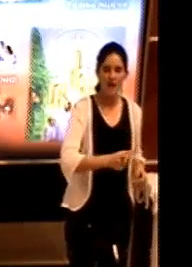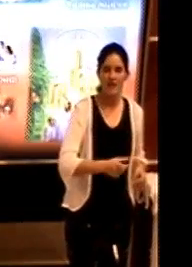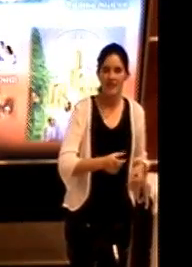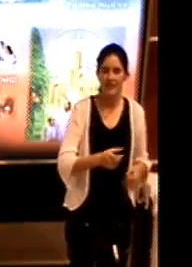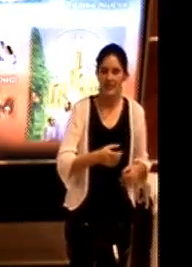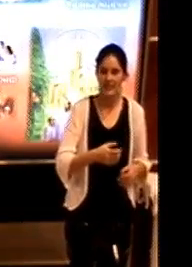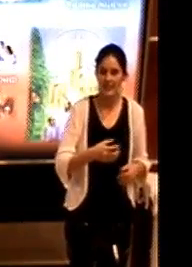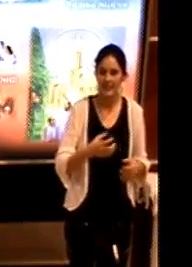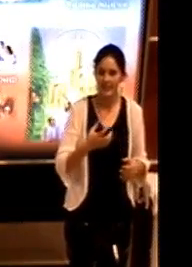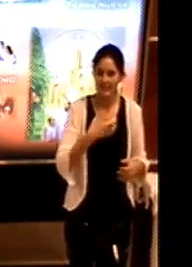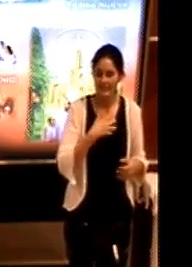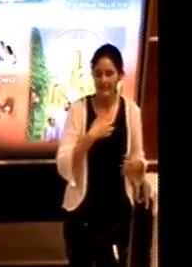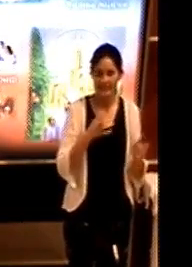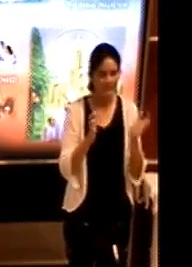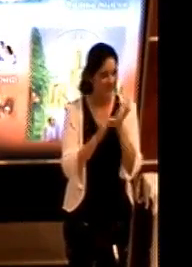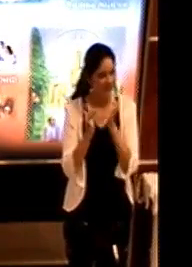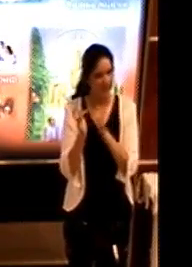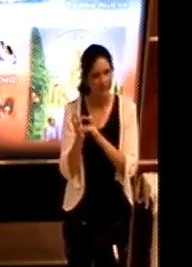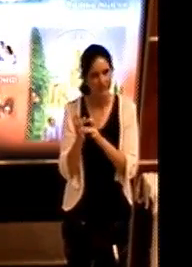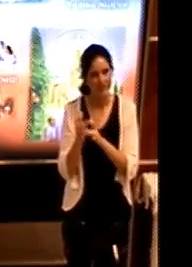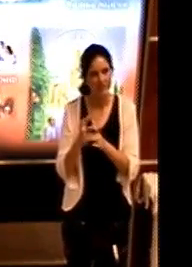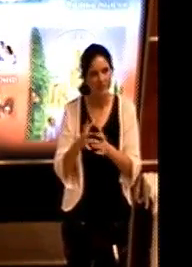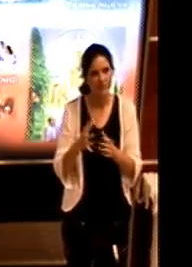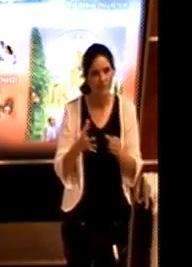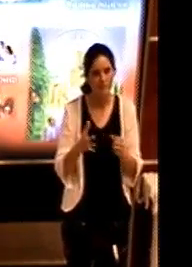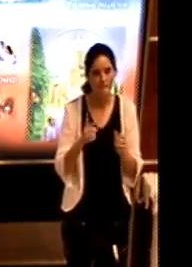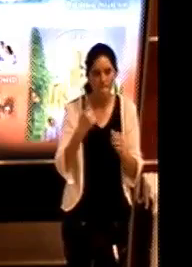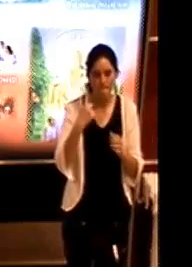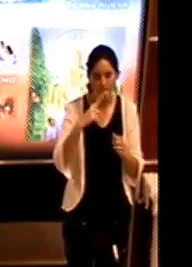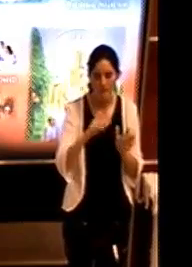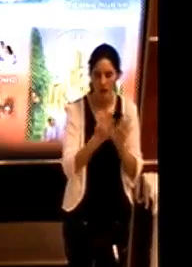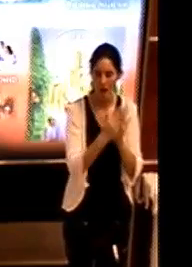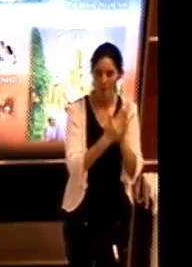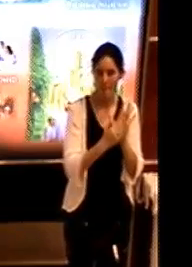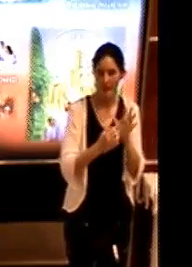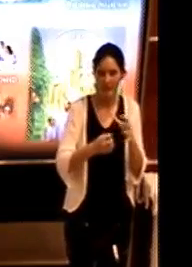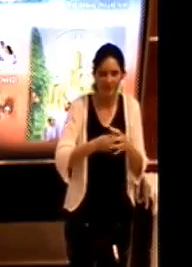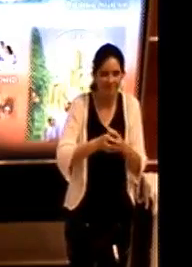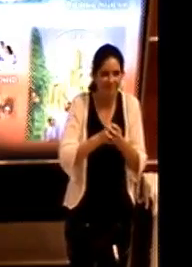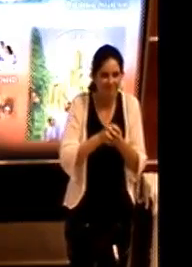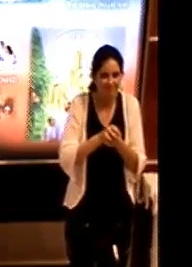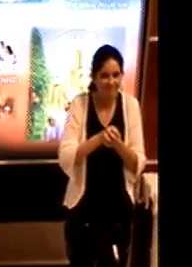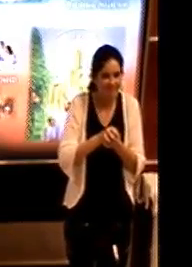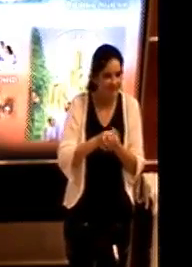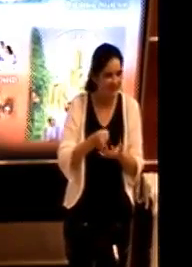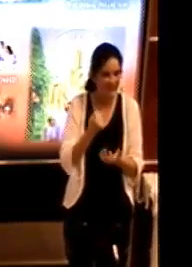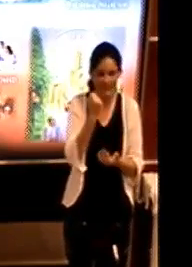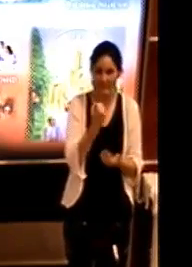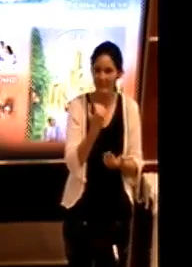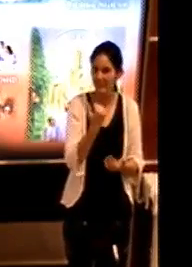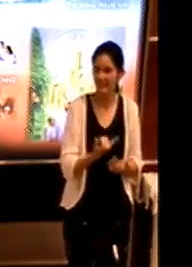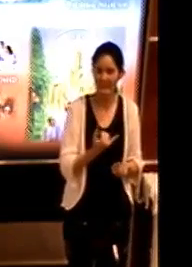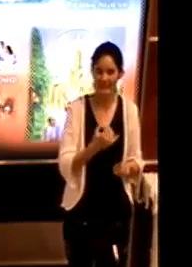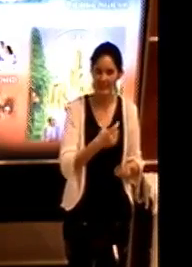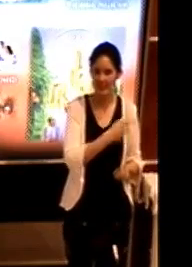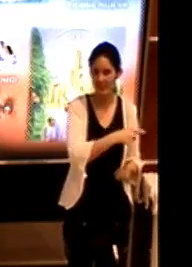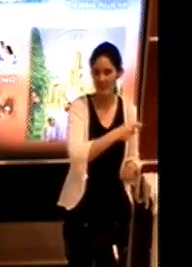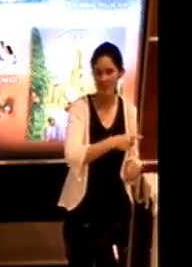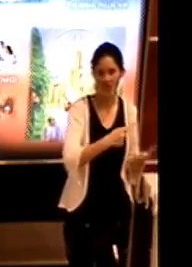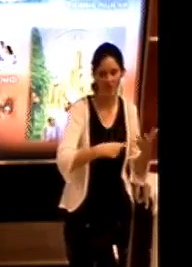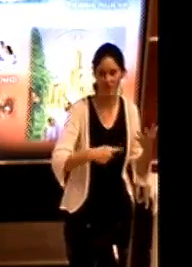de cosas que aman más que aún la gracia misma, hermanos, se van a